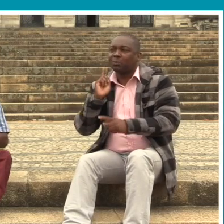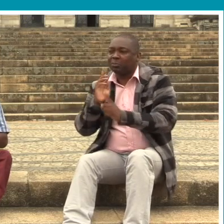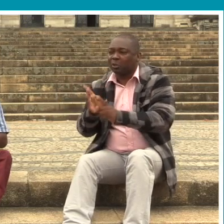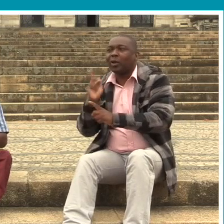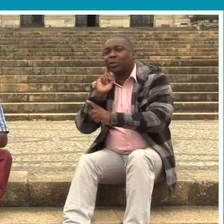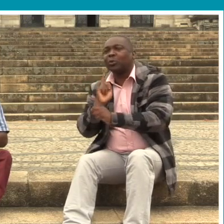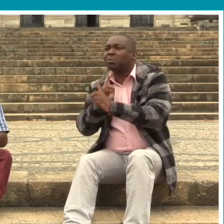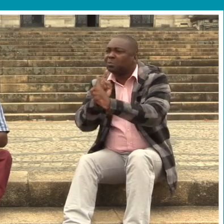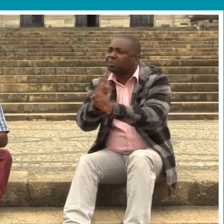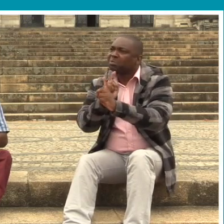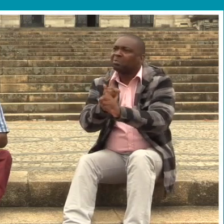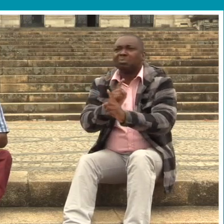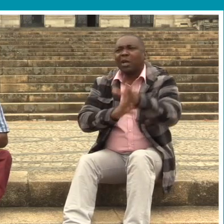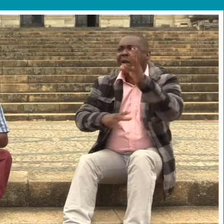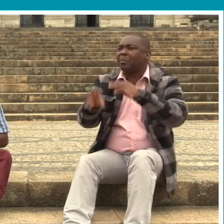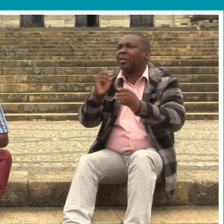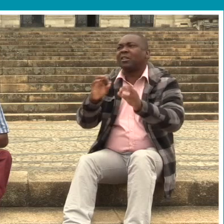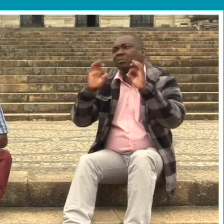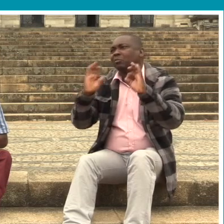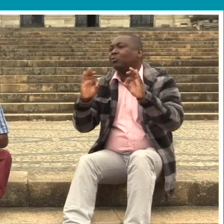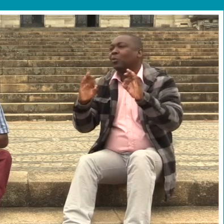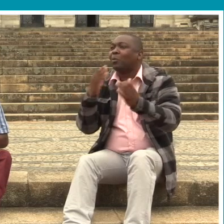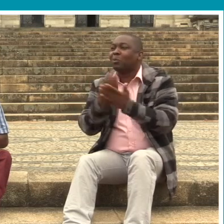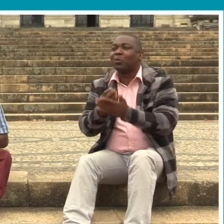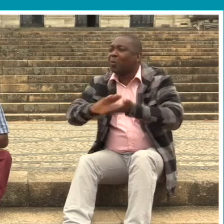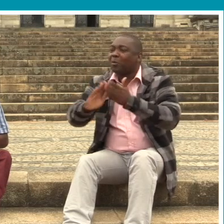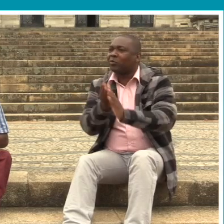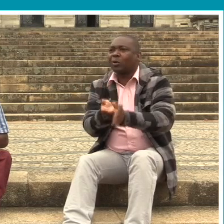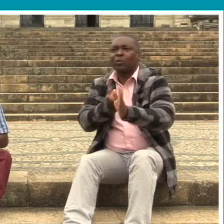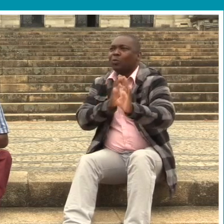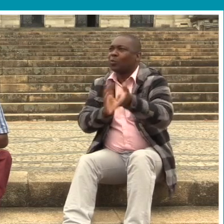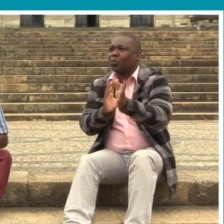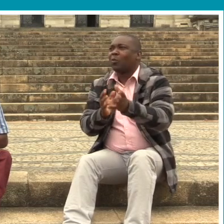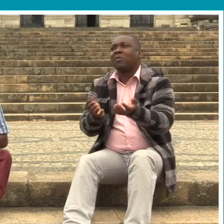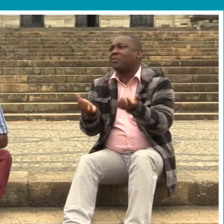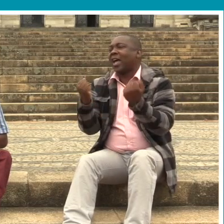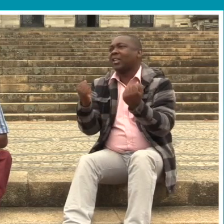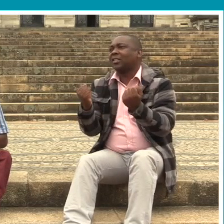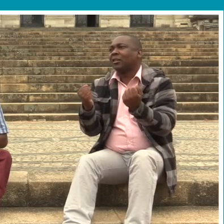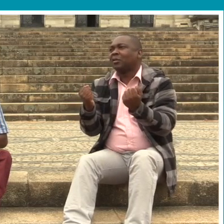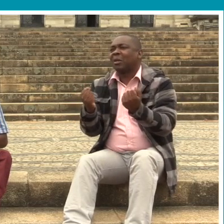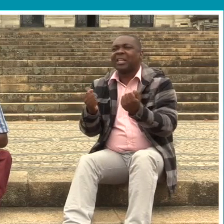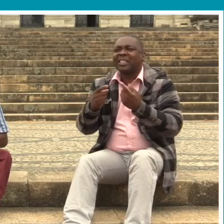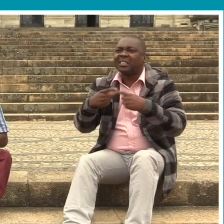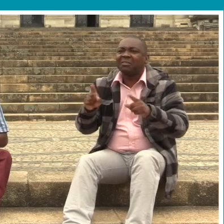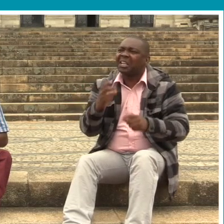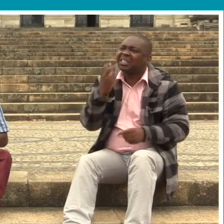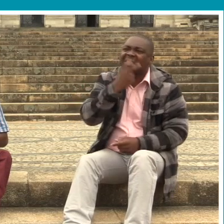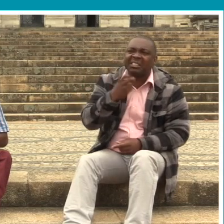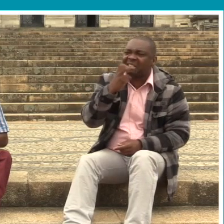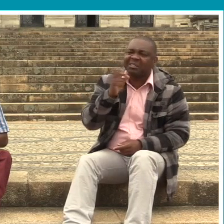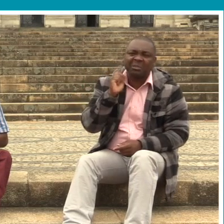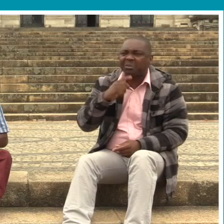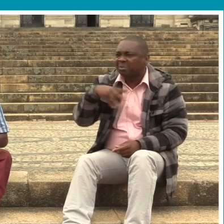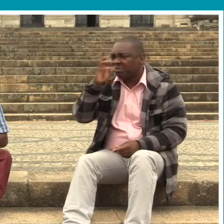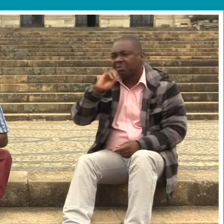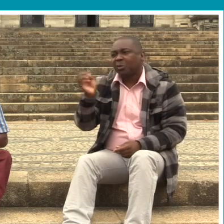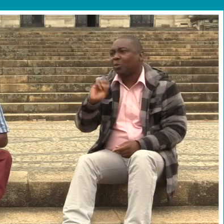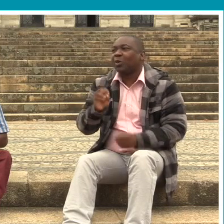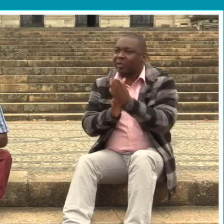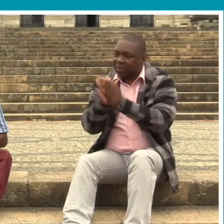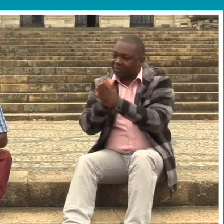como professores e também faz com que as pessoas surdas aprendam bem e a facilitação